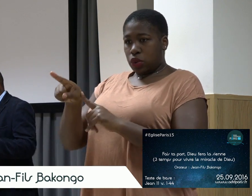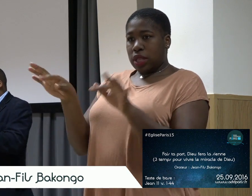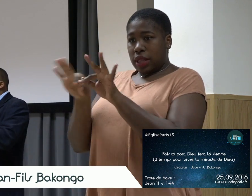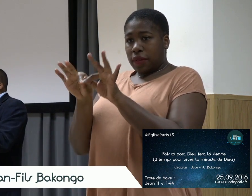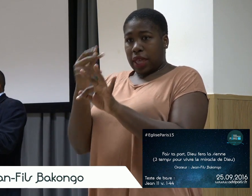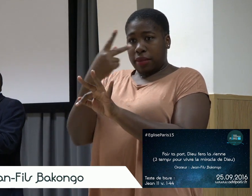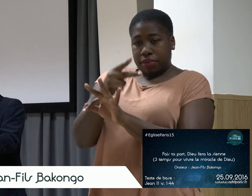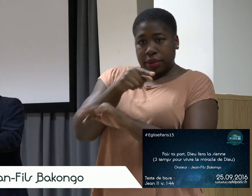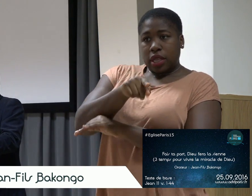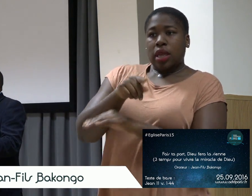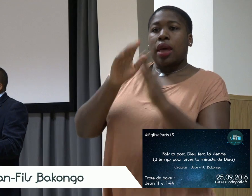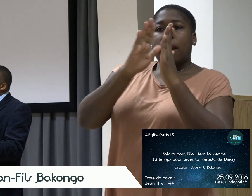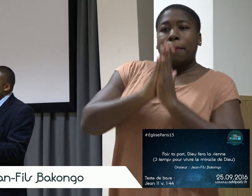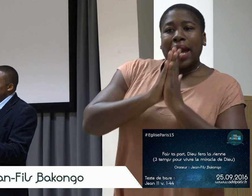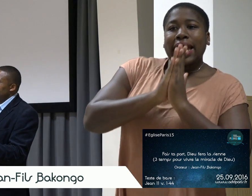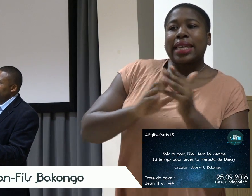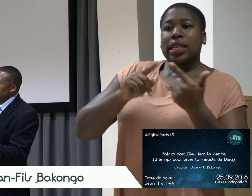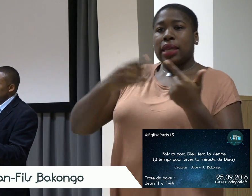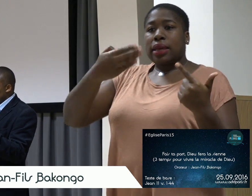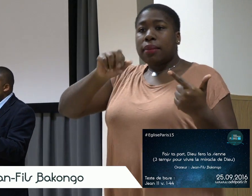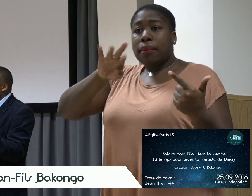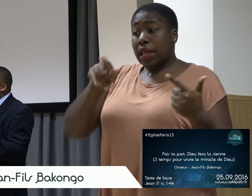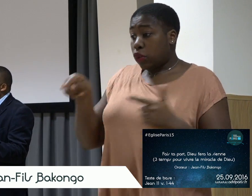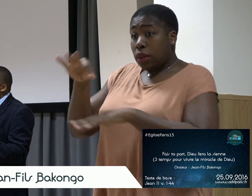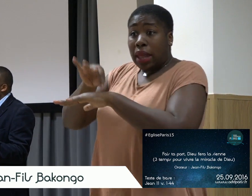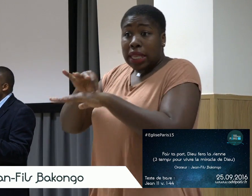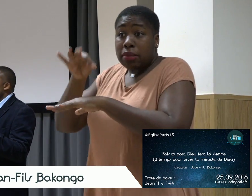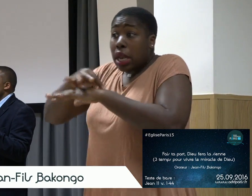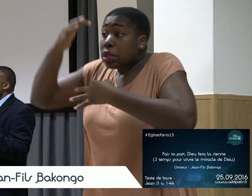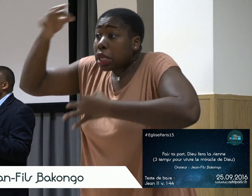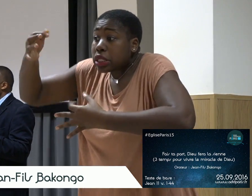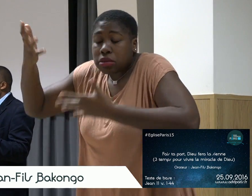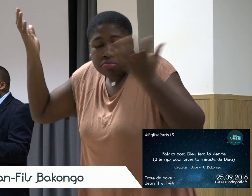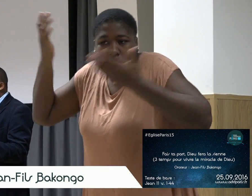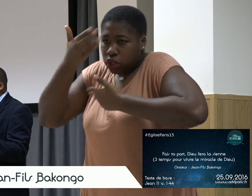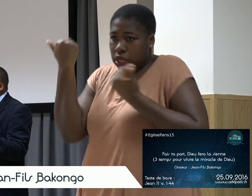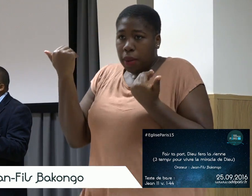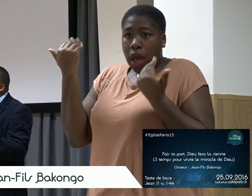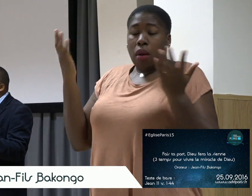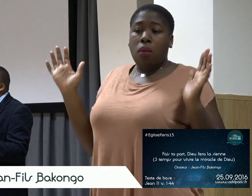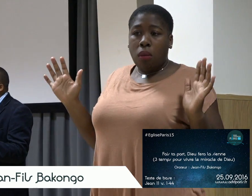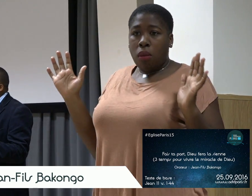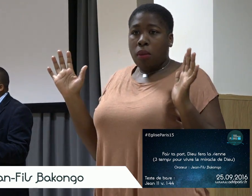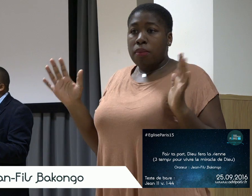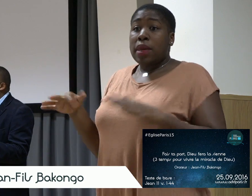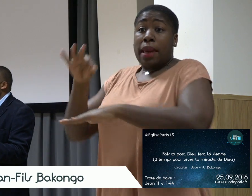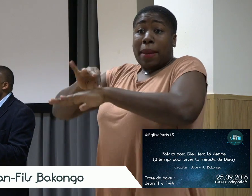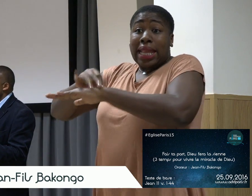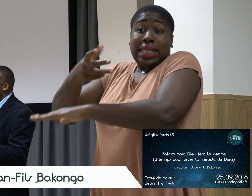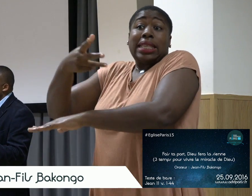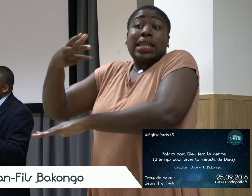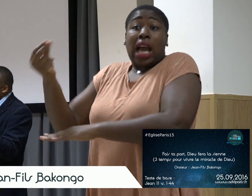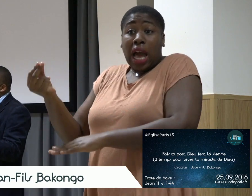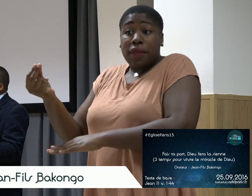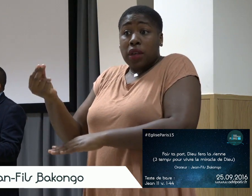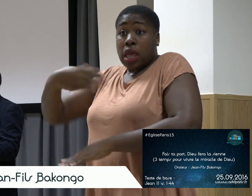Le texte ne nous dit pas de quelle maladie il souffre. Ce que nous pouvons penser, c'est que c'est une maladie suffisamment grave